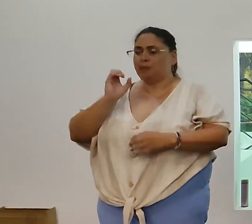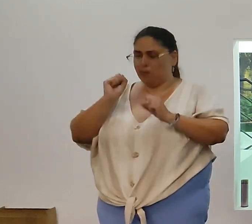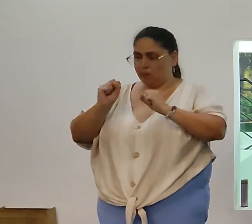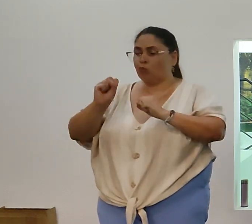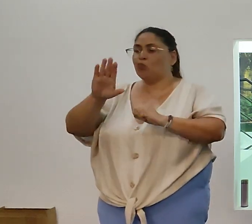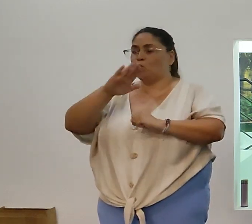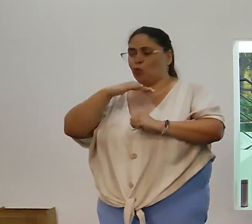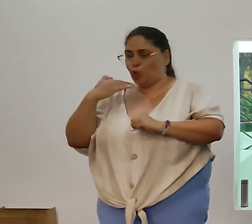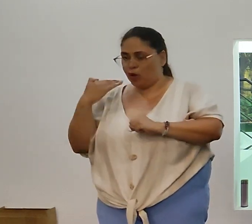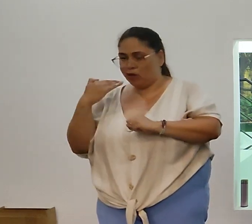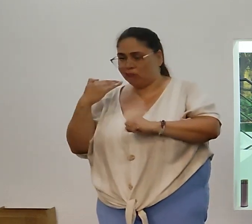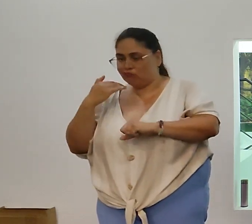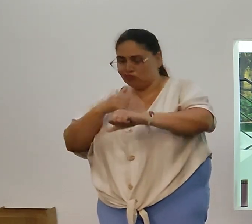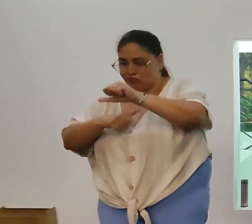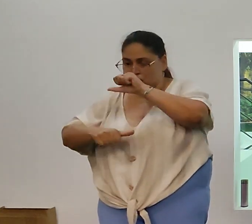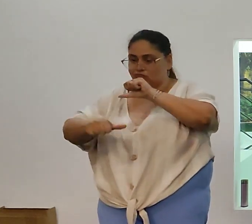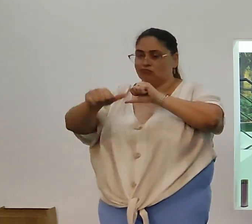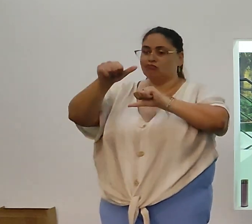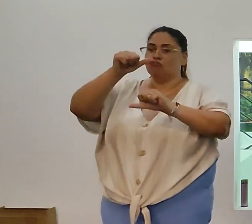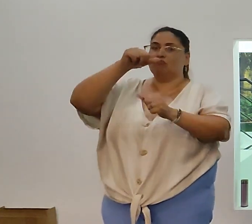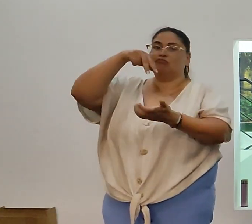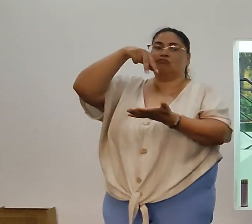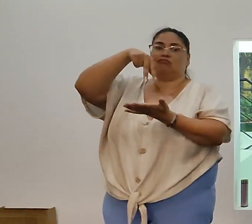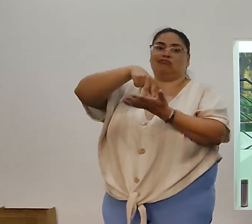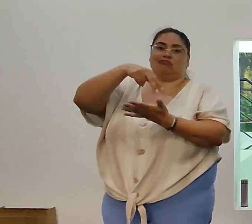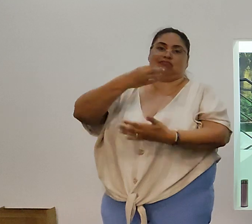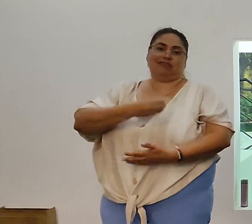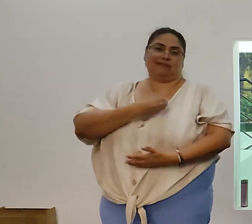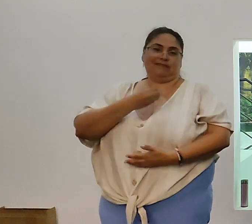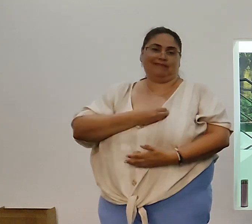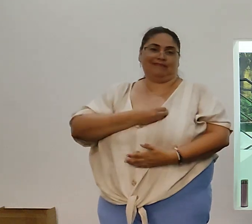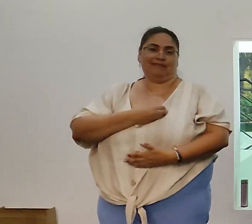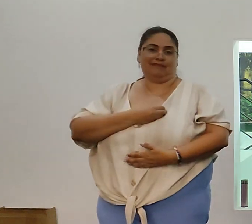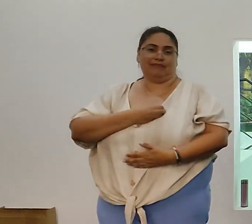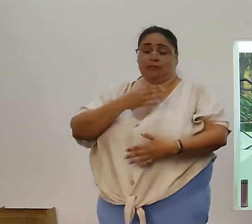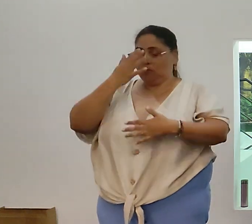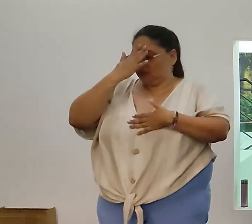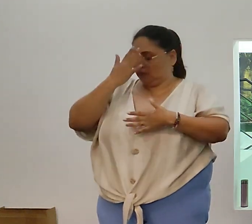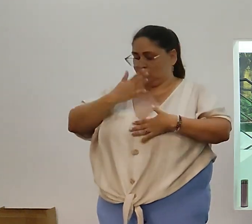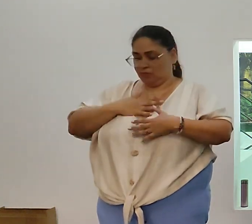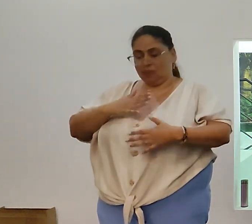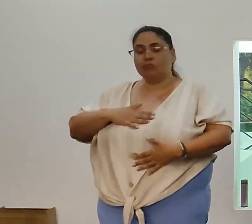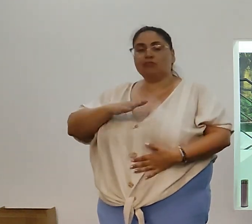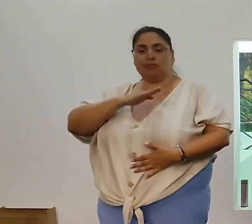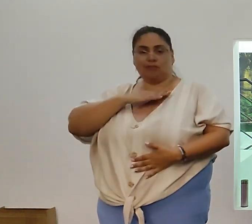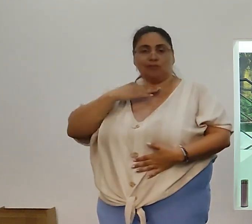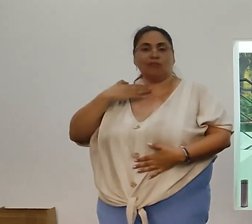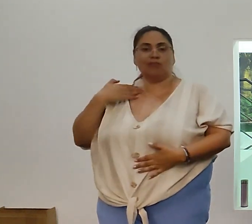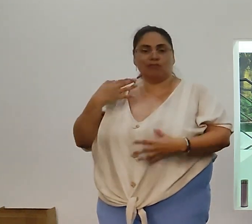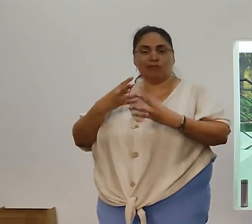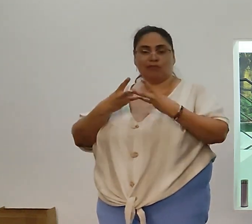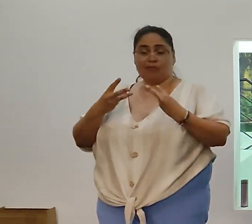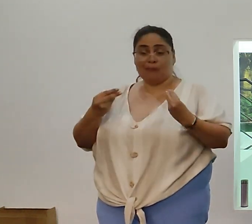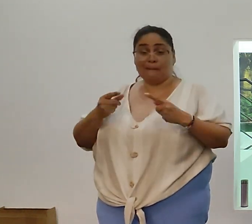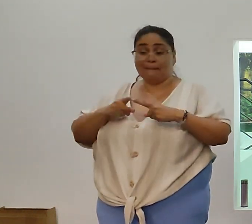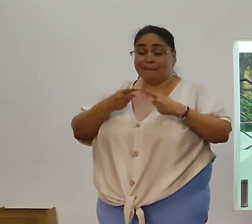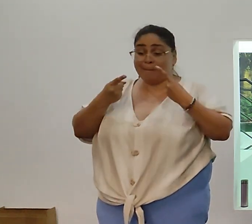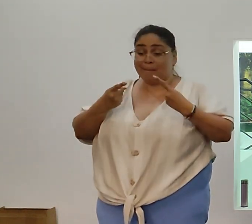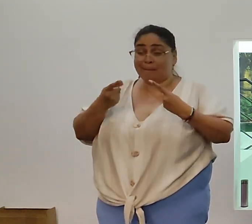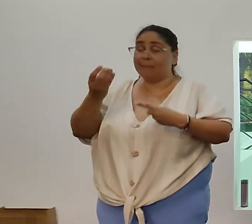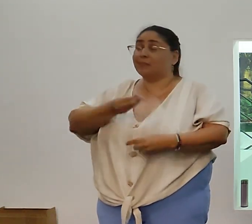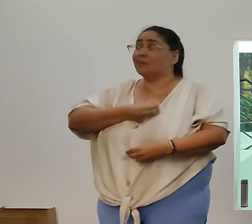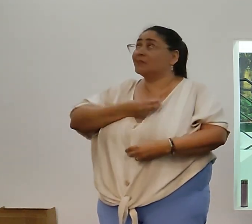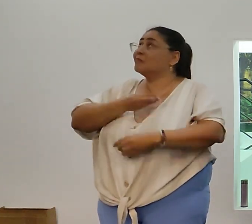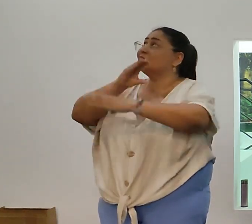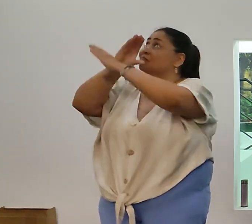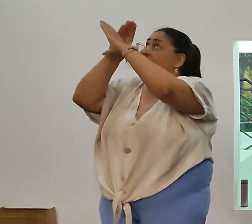Aquele que esteja morto, ele vai estar morto no corpo físico, mas ele vai estar vivo na glória dos céus. Vai estar junto